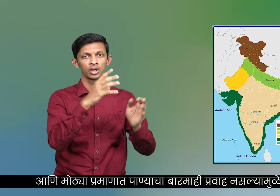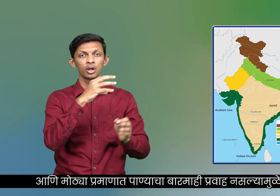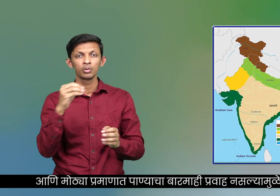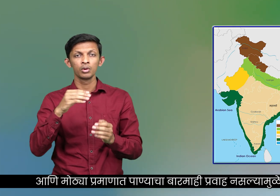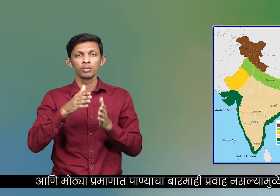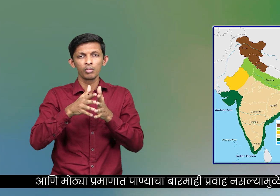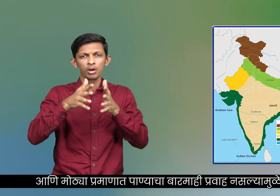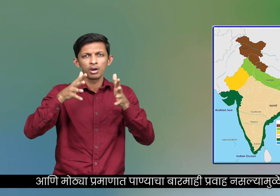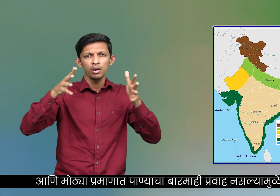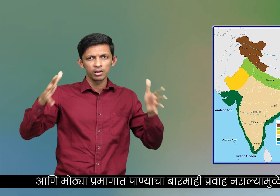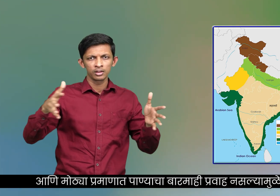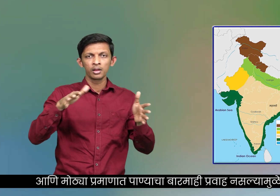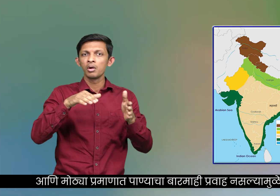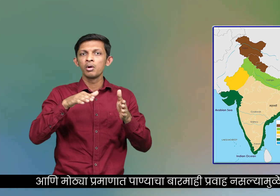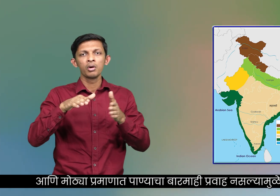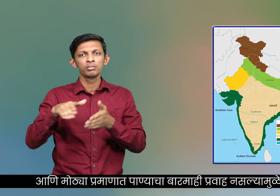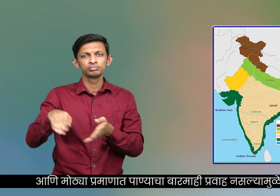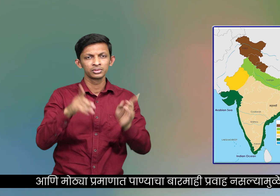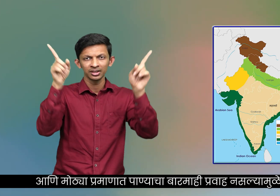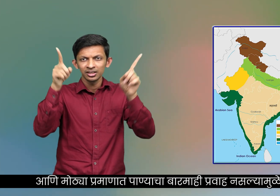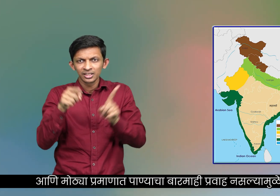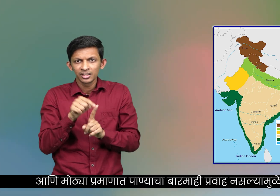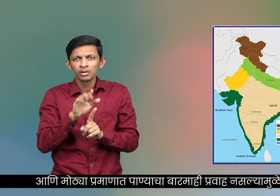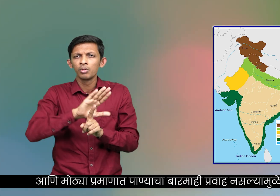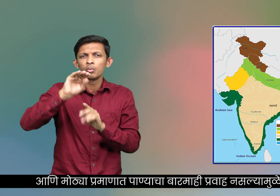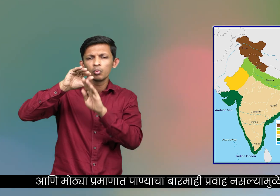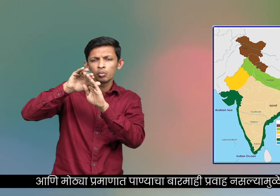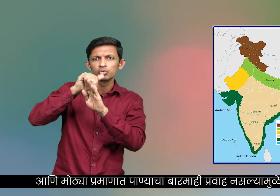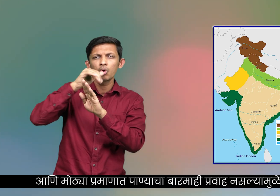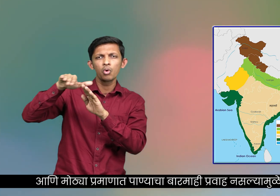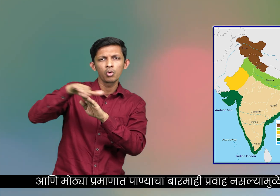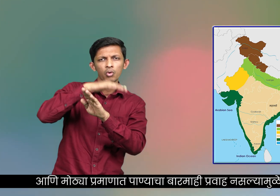आणि मोठ्या प्रमाणात पाण्याचा बारमाही प्रवाह नसल्यामुळे वैशिष्ट्यीकृत आहेत.